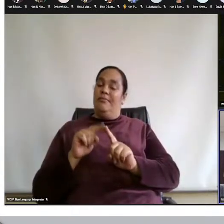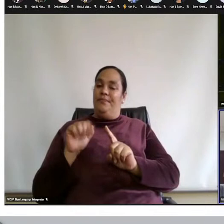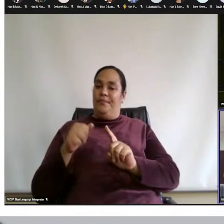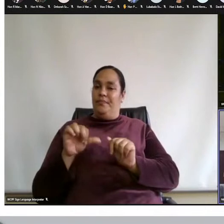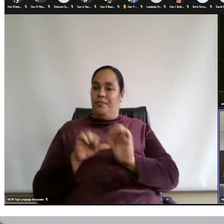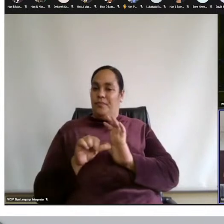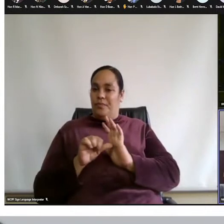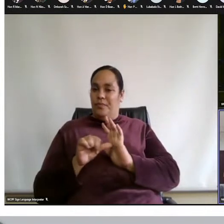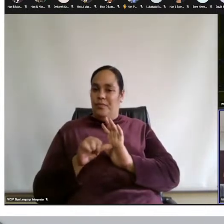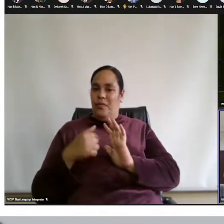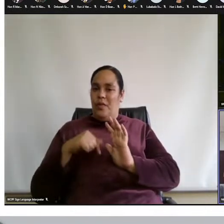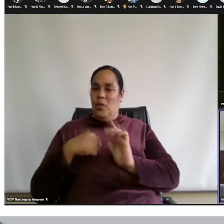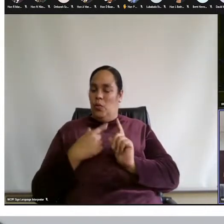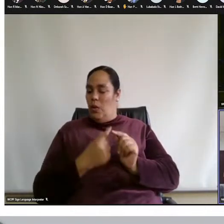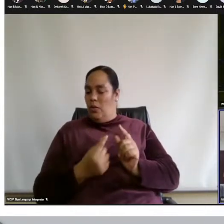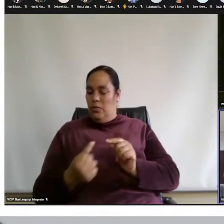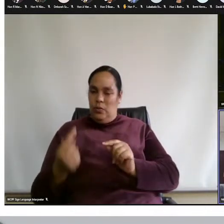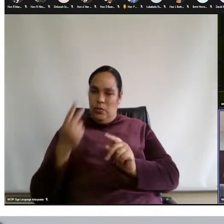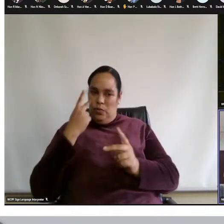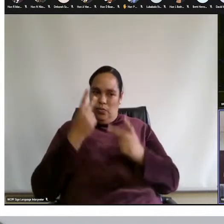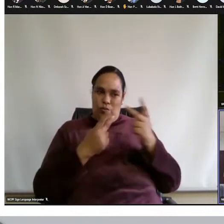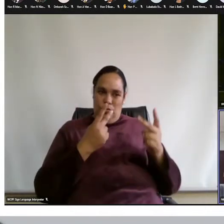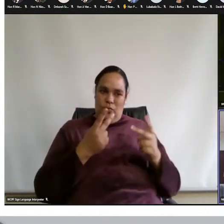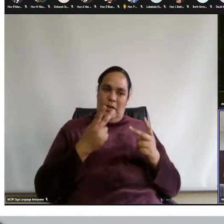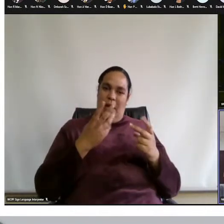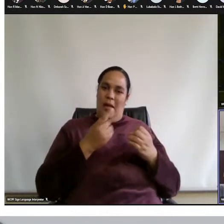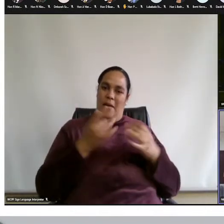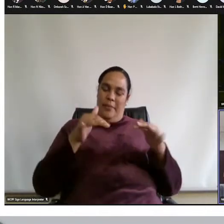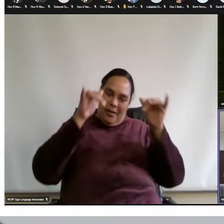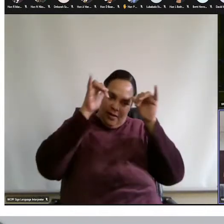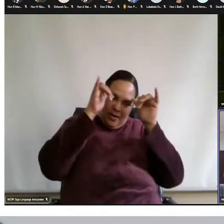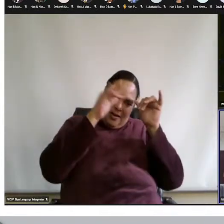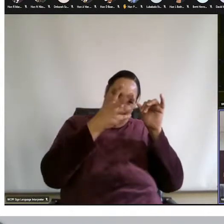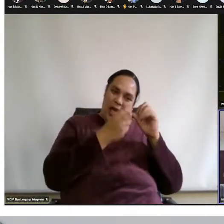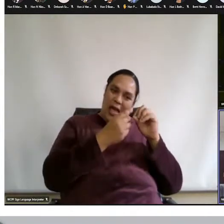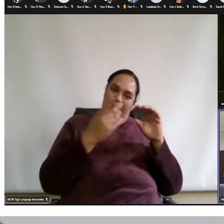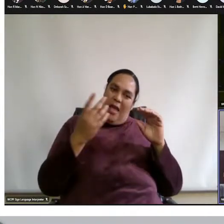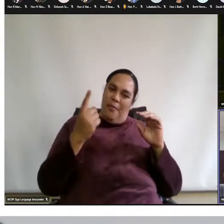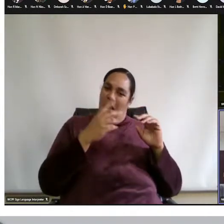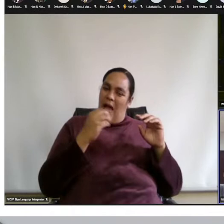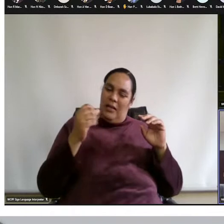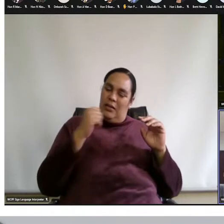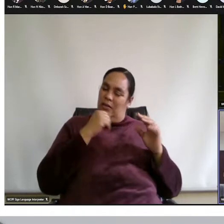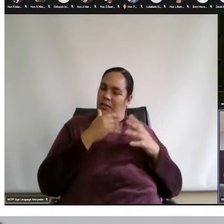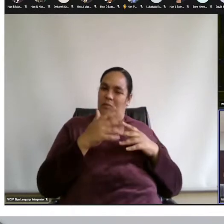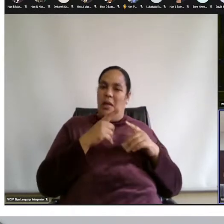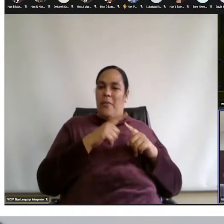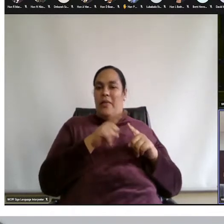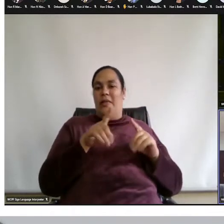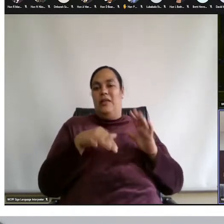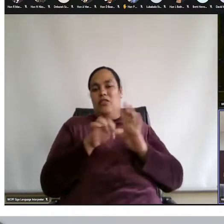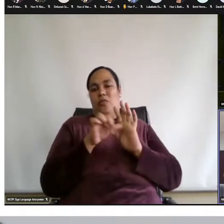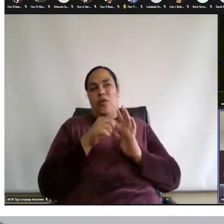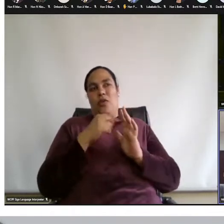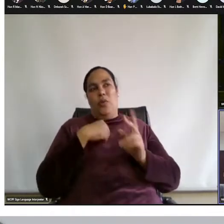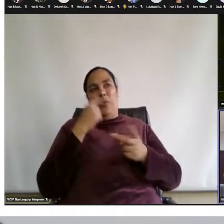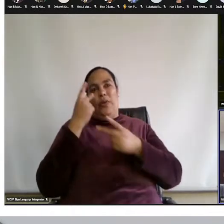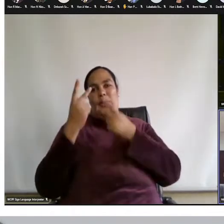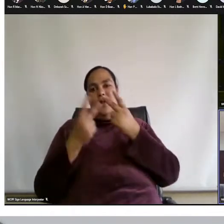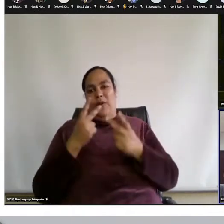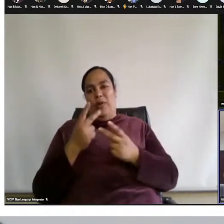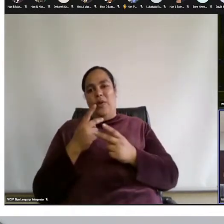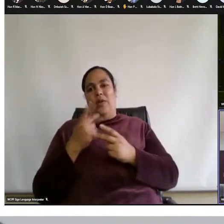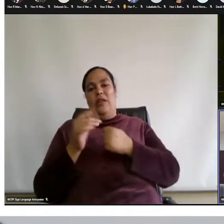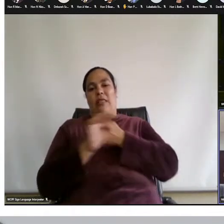ongeag of u 10 skape het en of u 100 skape het. Dit is vir ons belangrik dat ons kyk na die